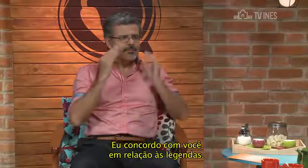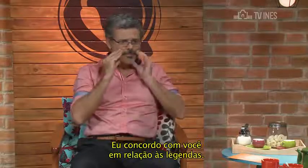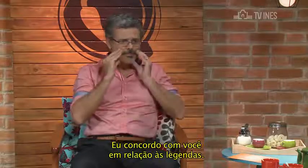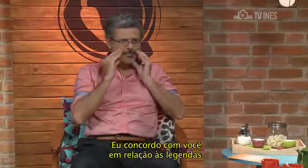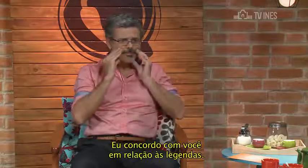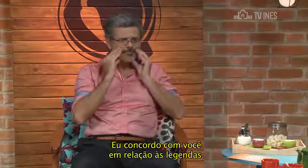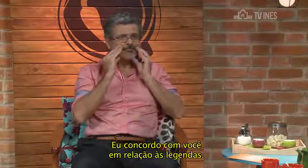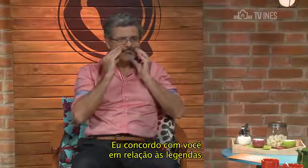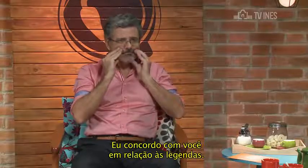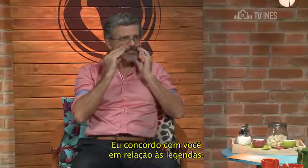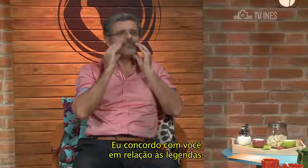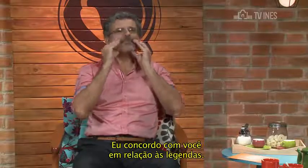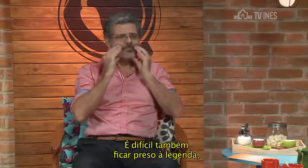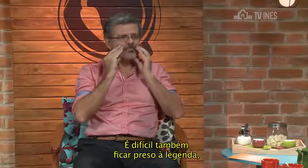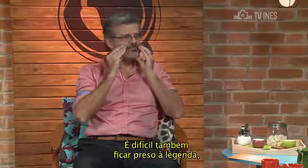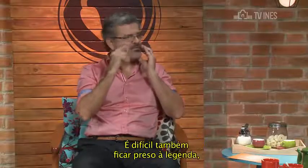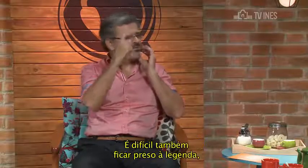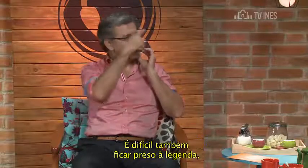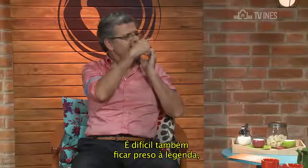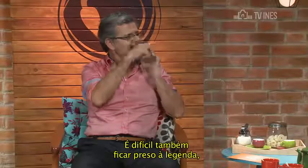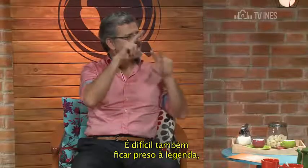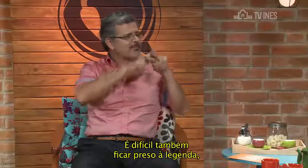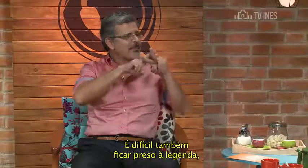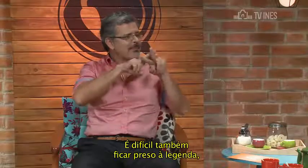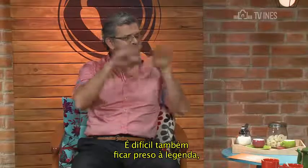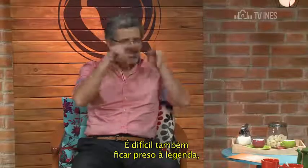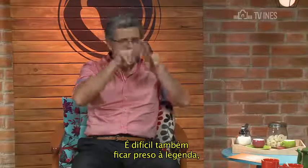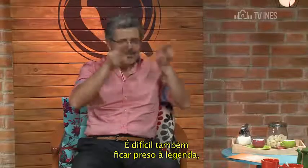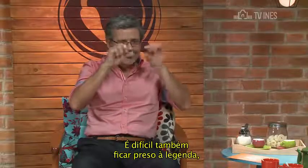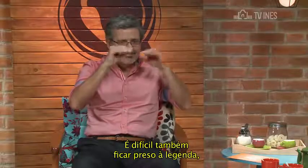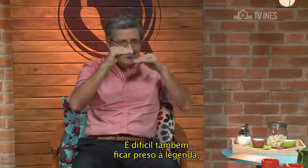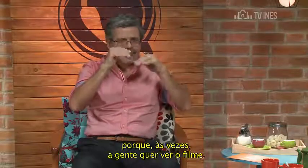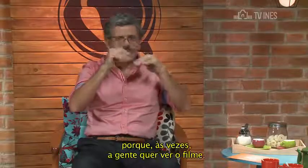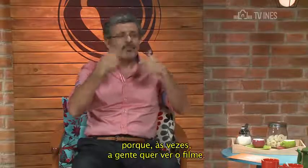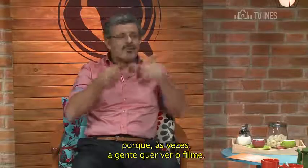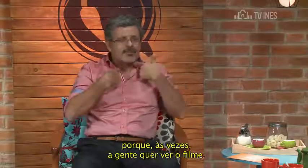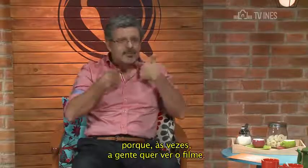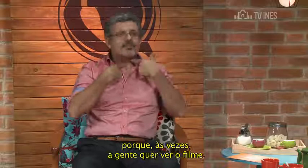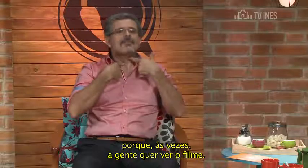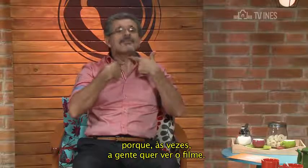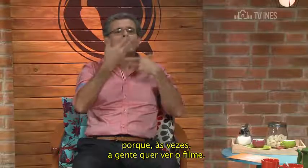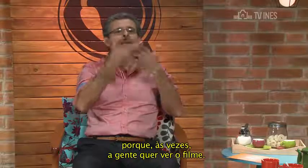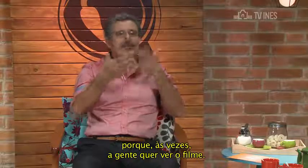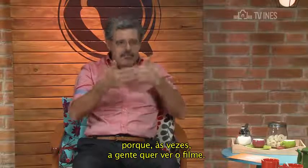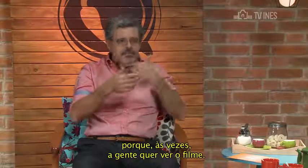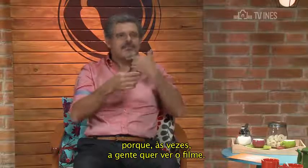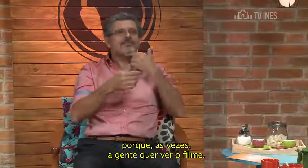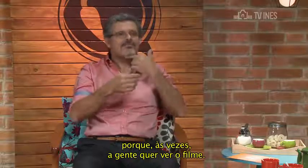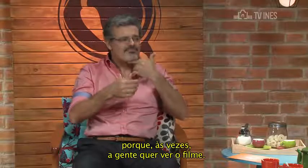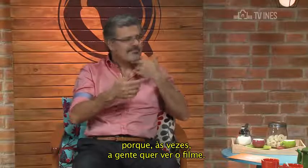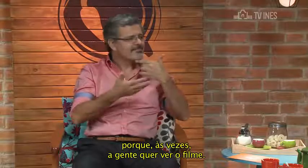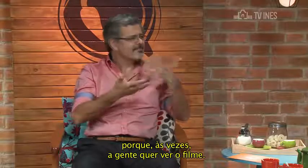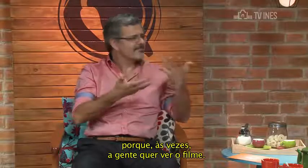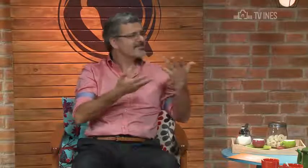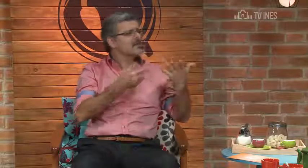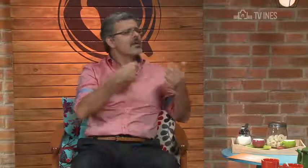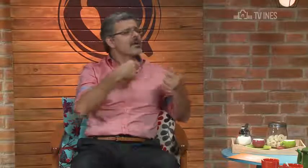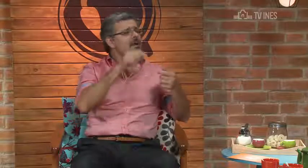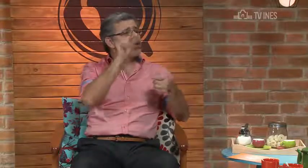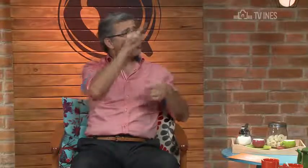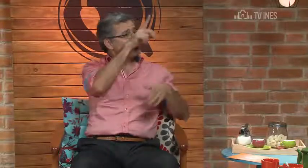concordo com você em relação às legendas. É difícil também ficar preso à legenda porque às vezes a gente quer ver o